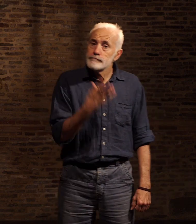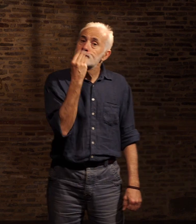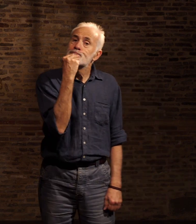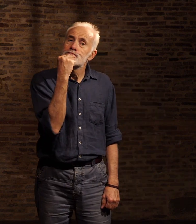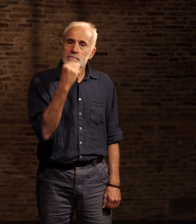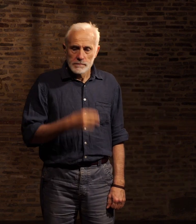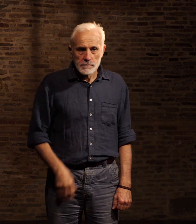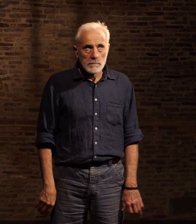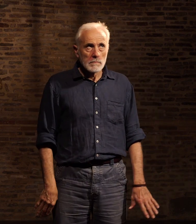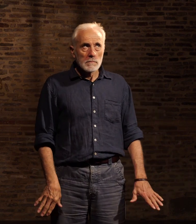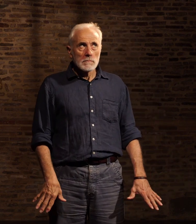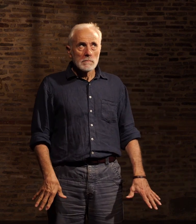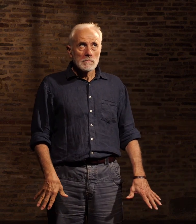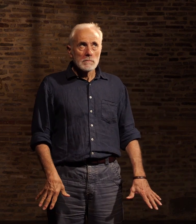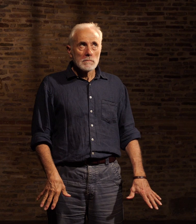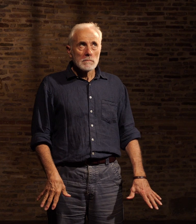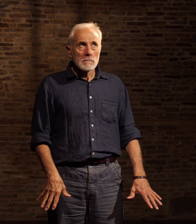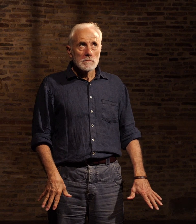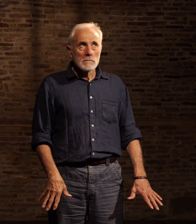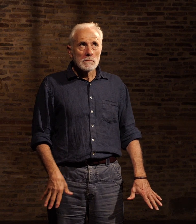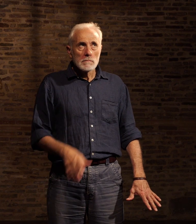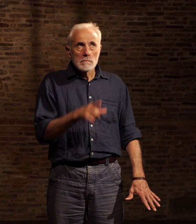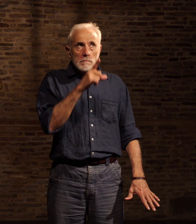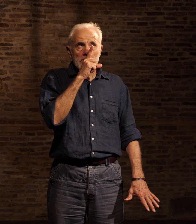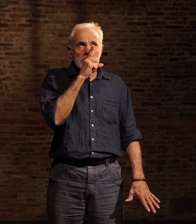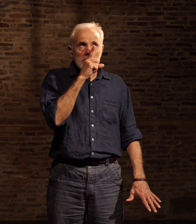c'était là assis sans rien dire